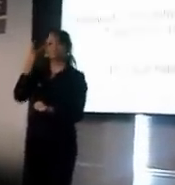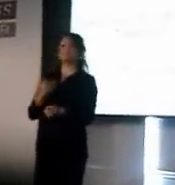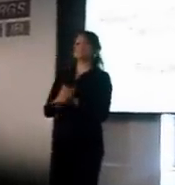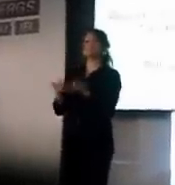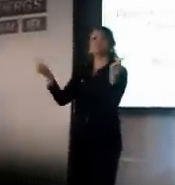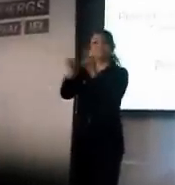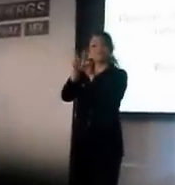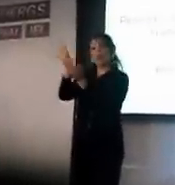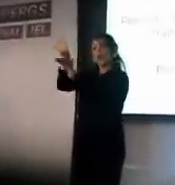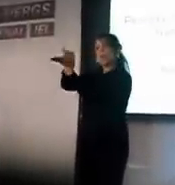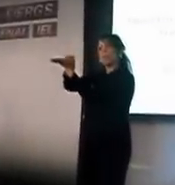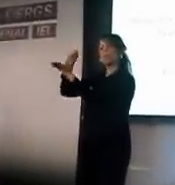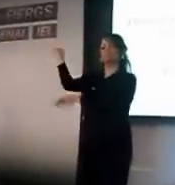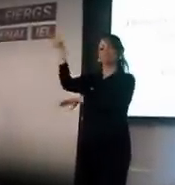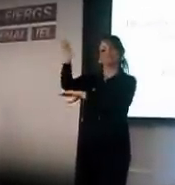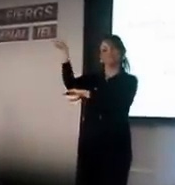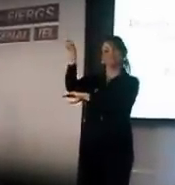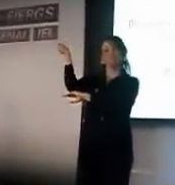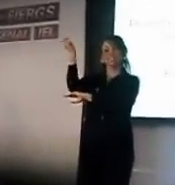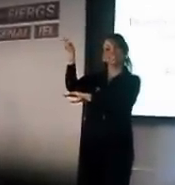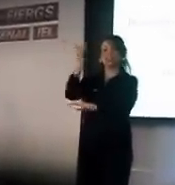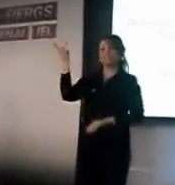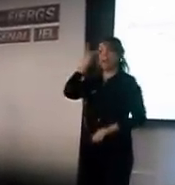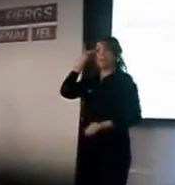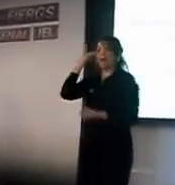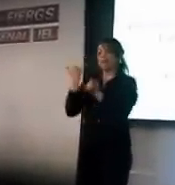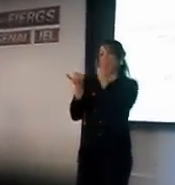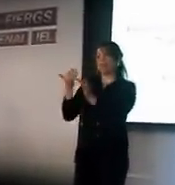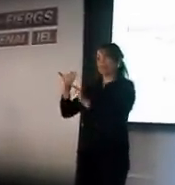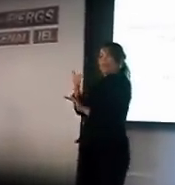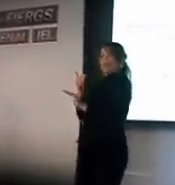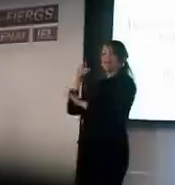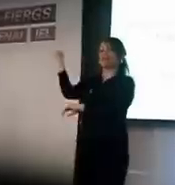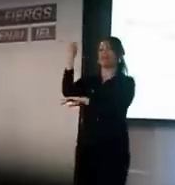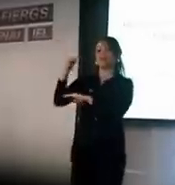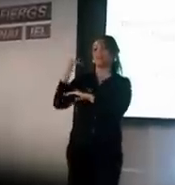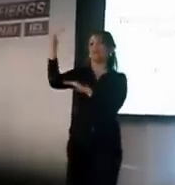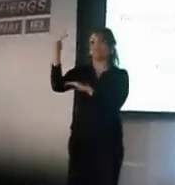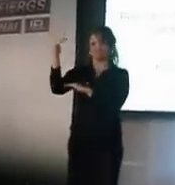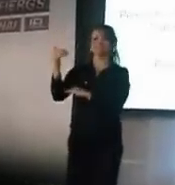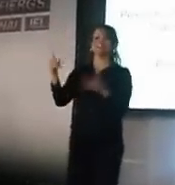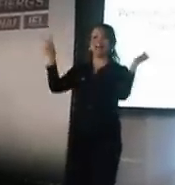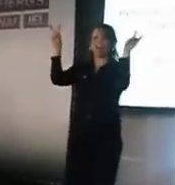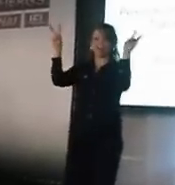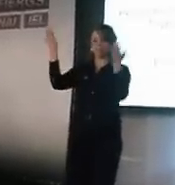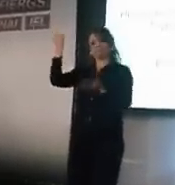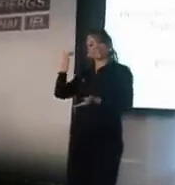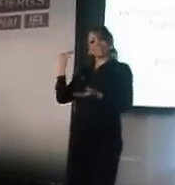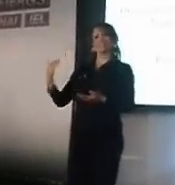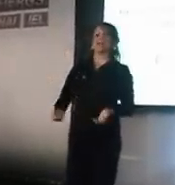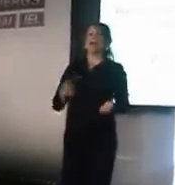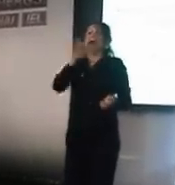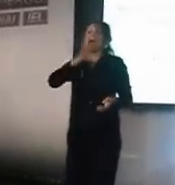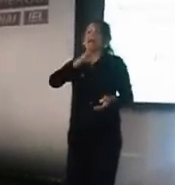os caminhos do Rio Grande do Sul. Então, São Paulo ficou para trás em relação àquele assunto. Bem, eu queria me